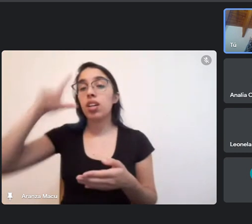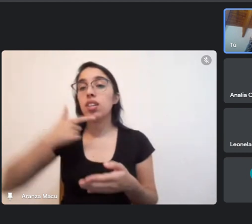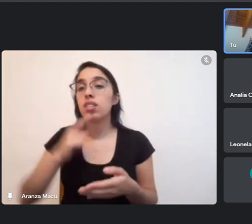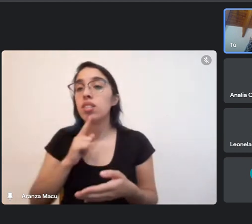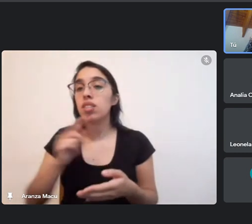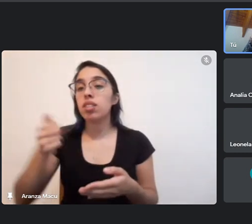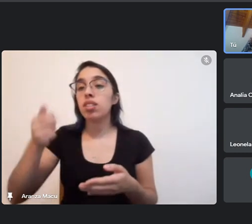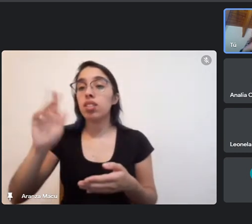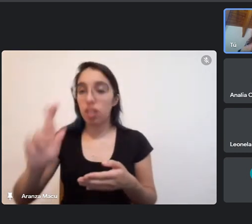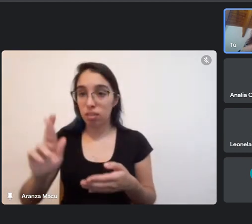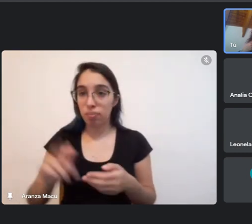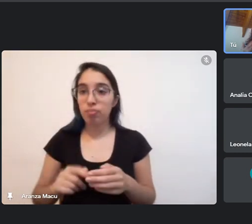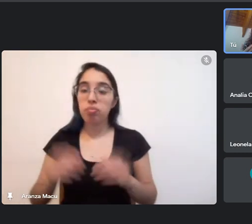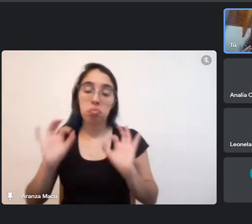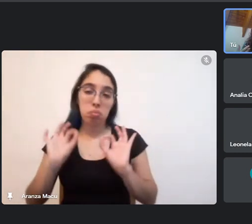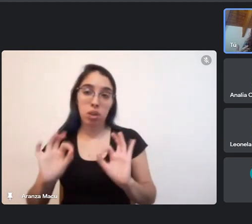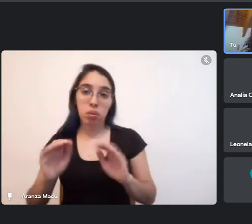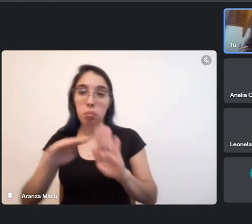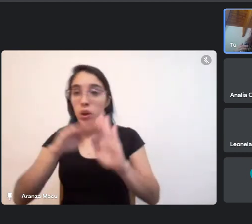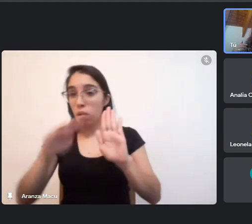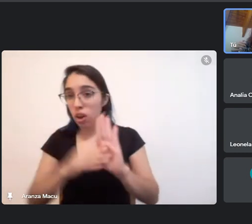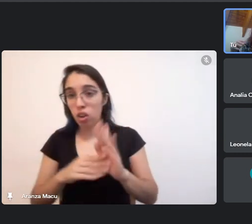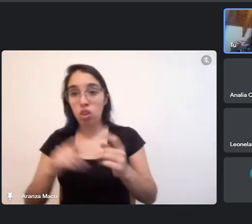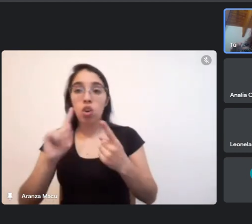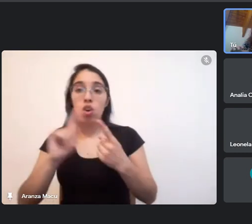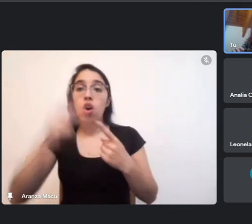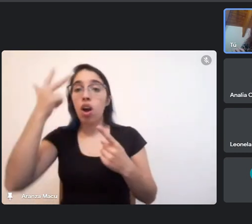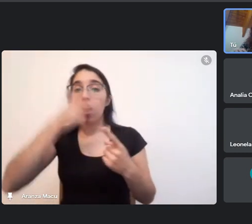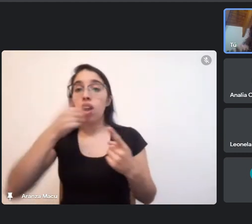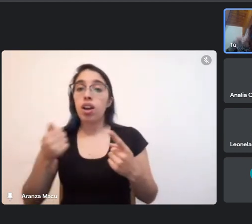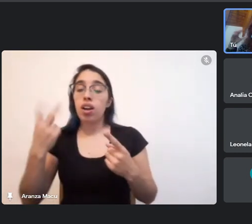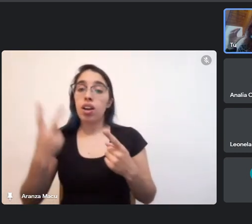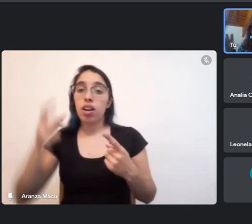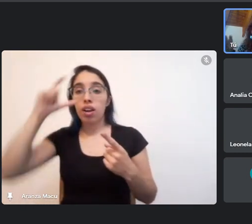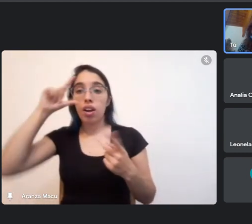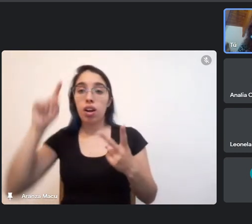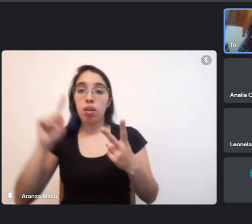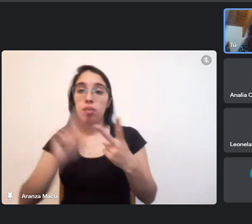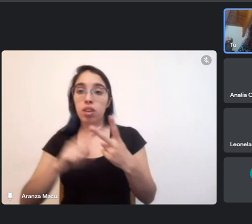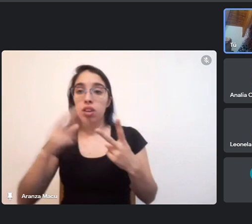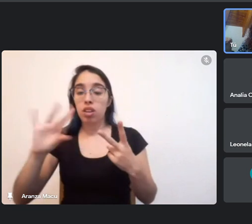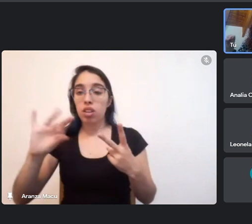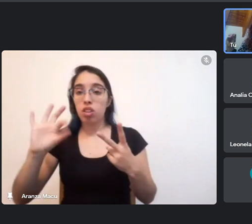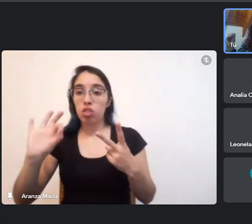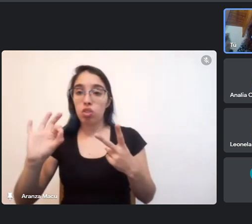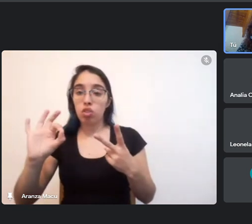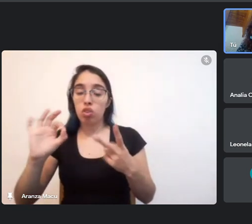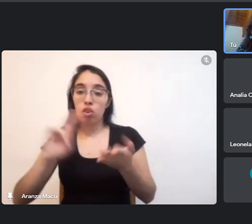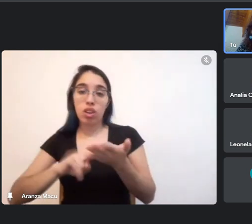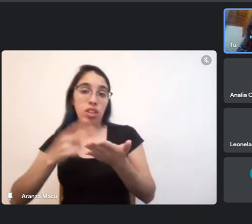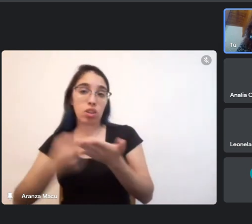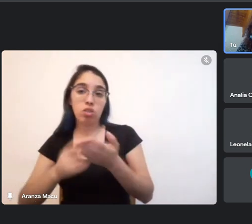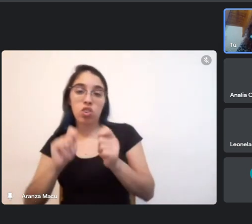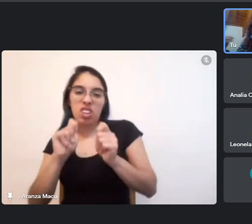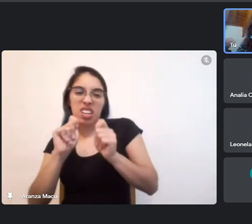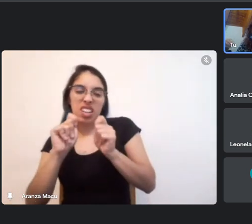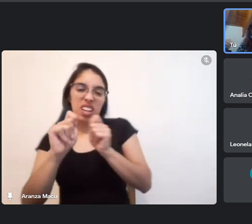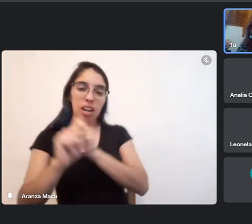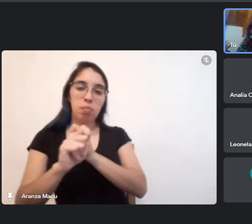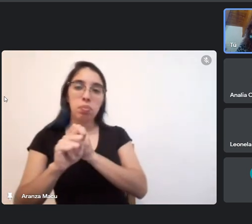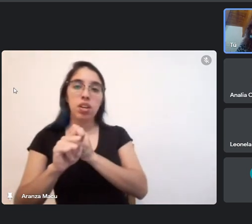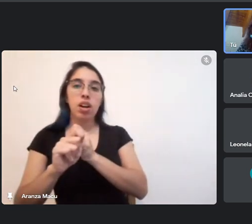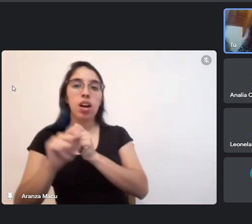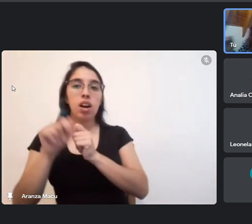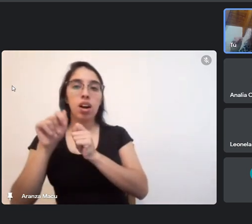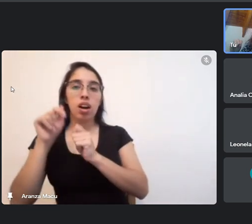diferencias en la traducción cuando se comportan, cuando están ocupando el lugar de verbo auxiliar, o sea, están adelante de un verbo,